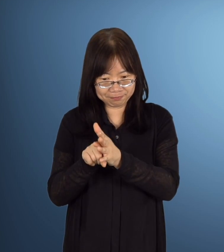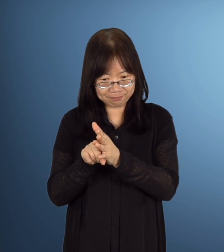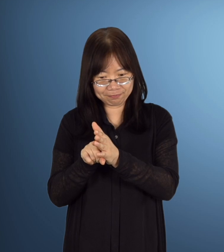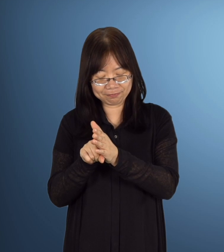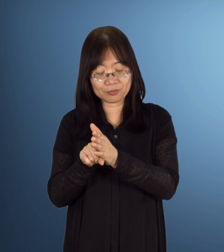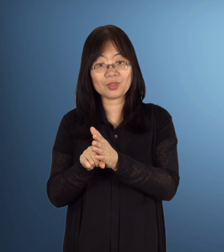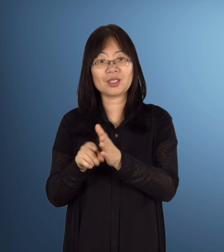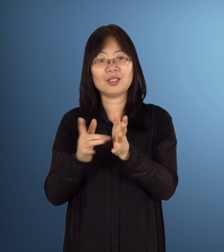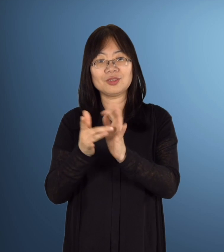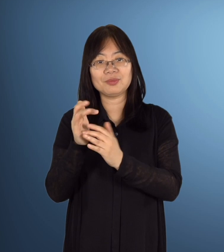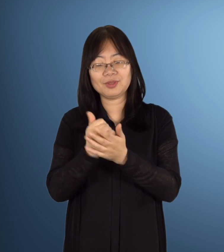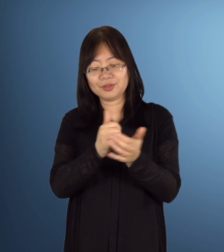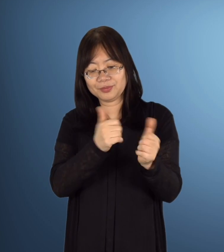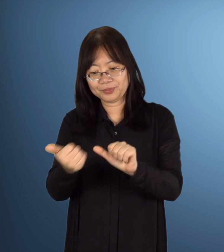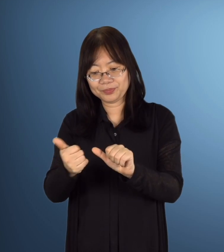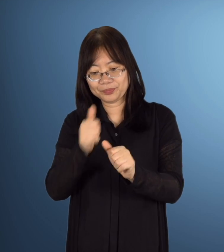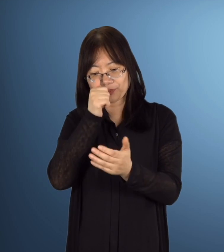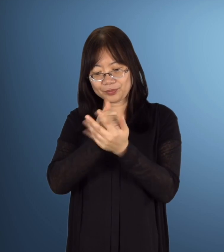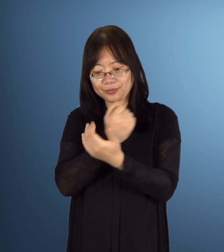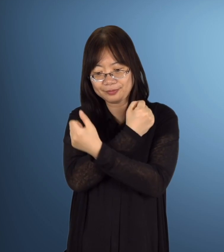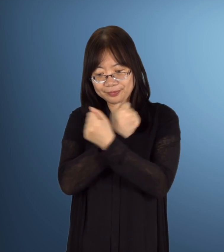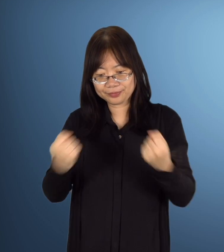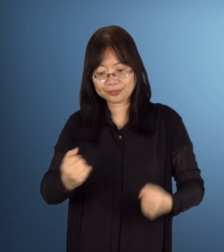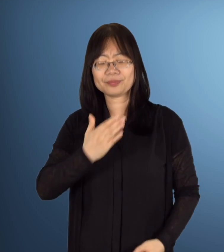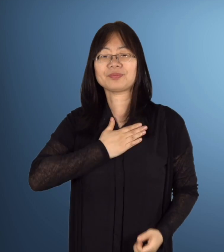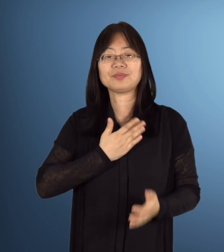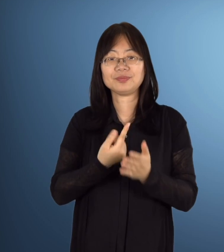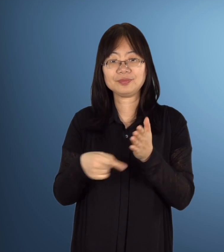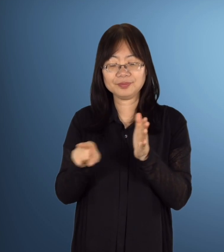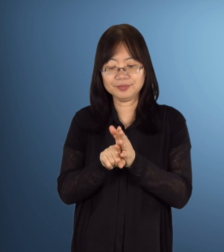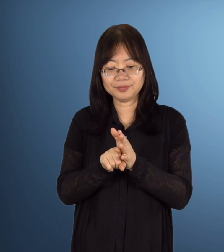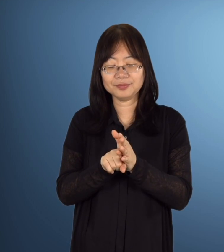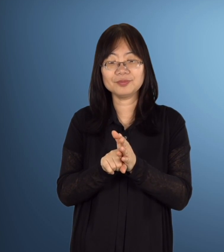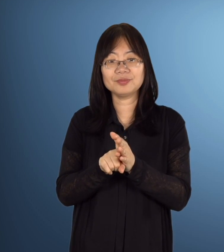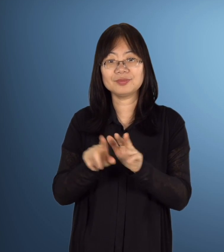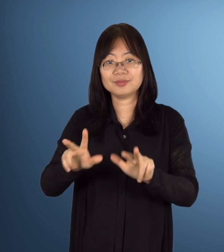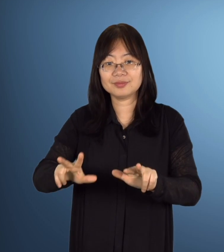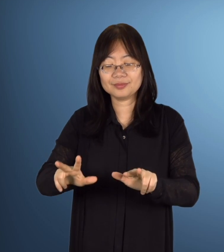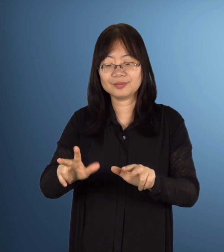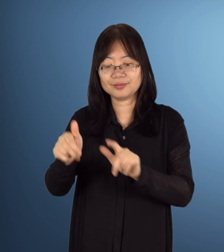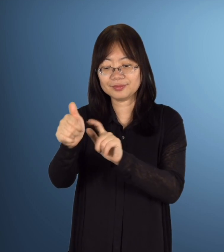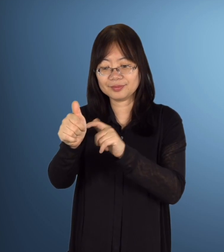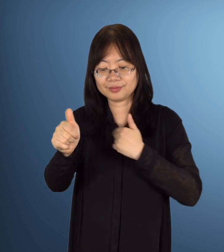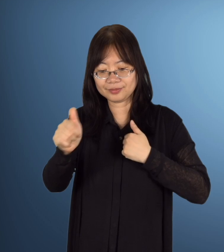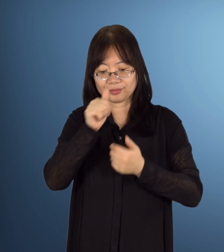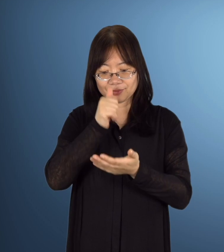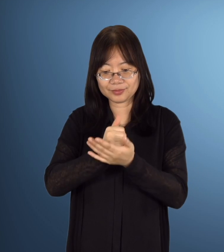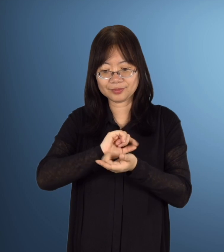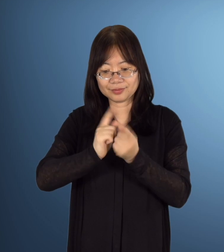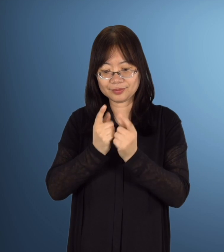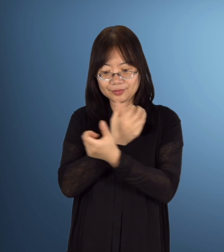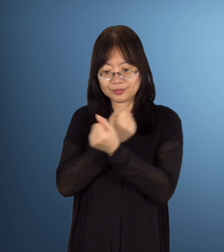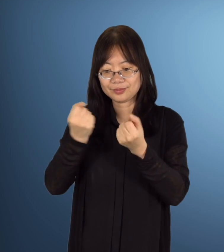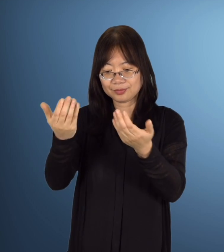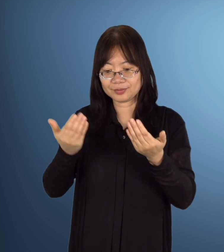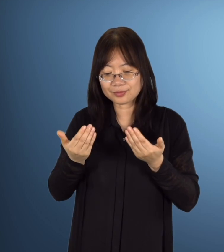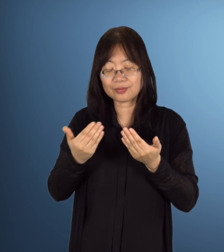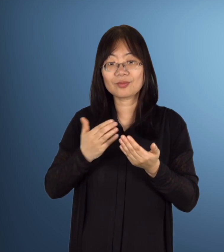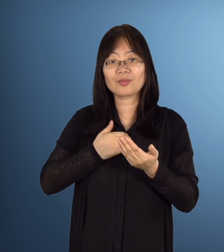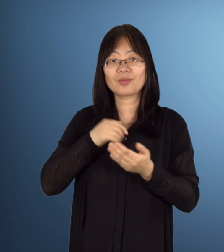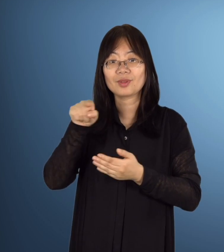그분의 죽으심의 대속의 사건은 나를 위한 사건이고 이제는 그분이 내 죄를 대속하셨고 내가